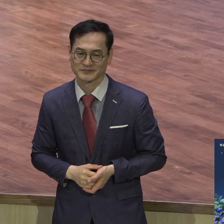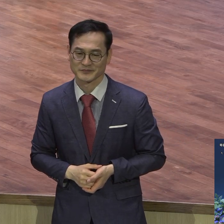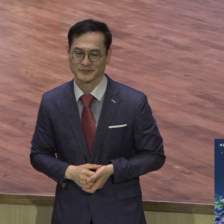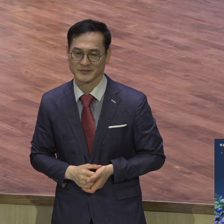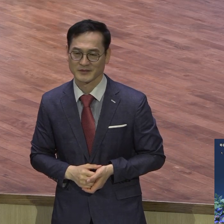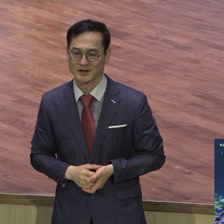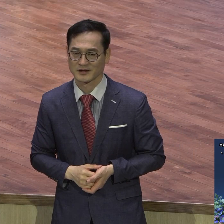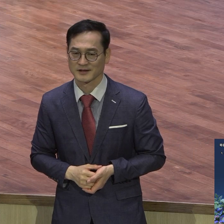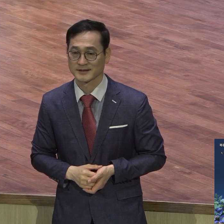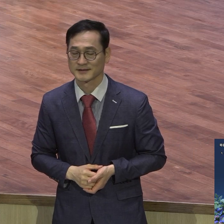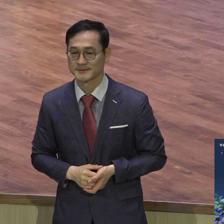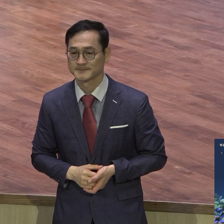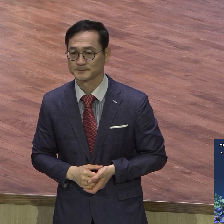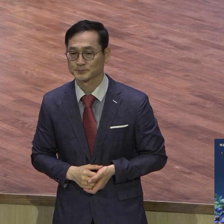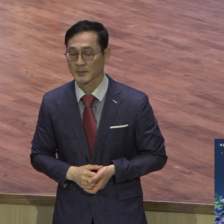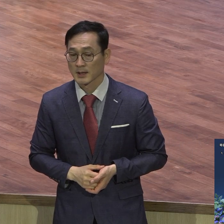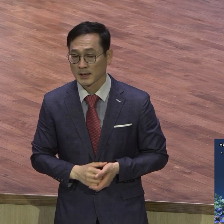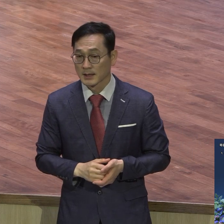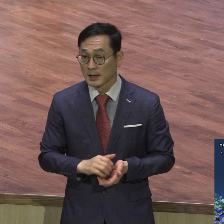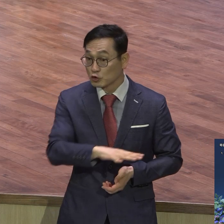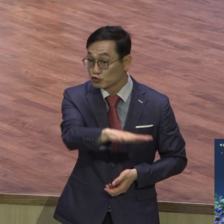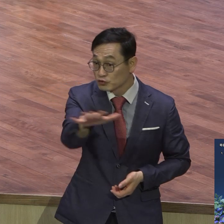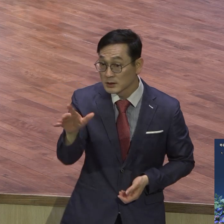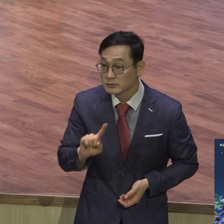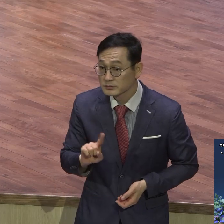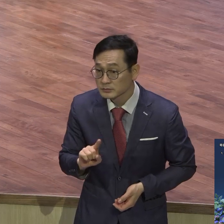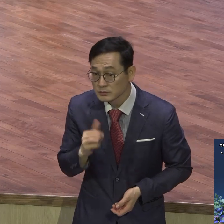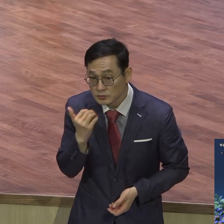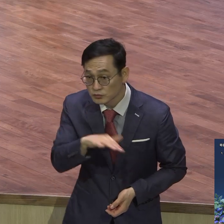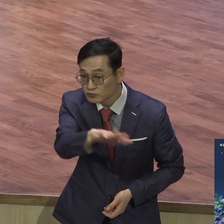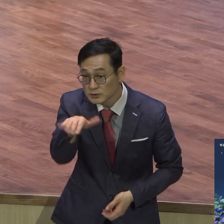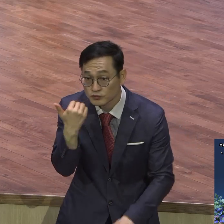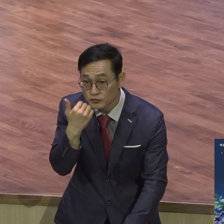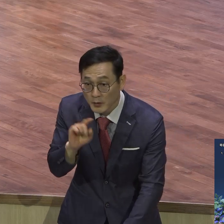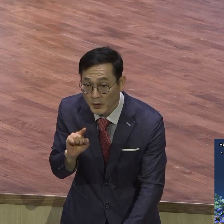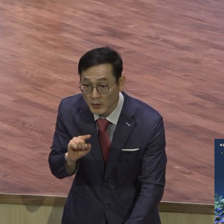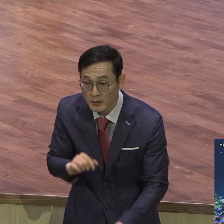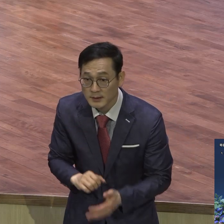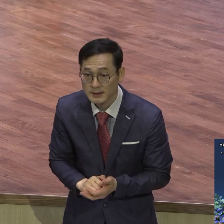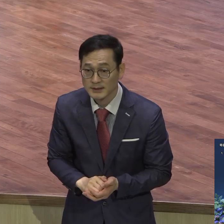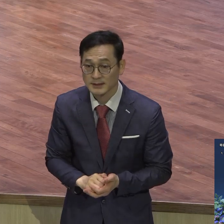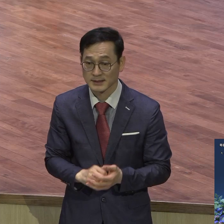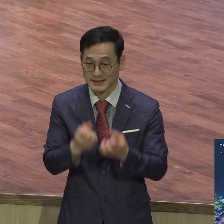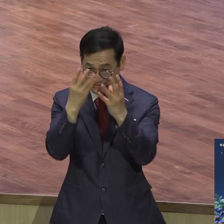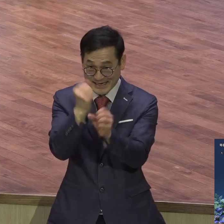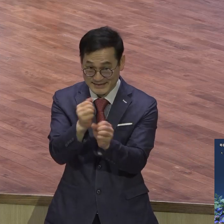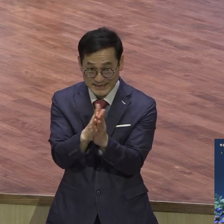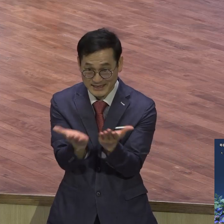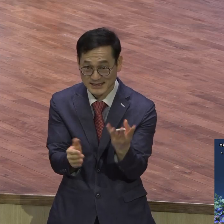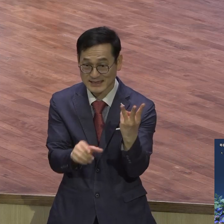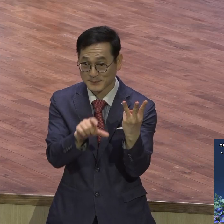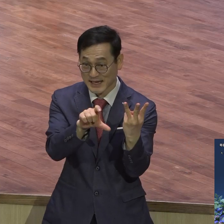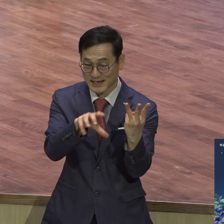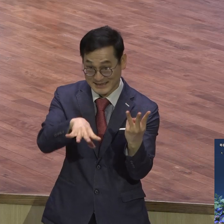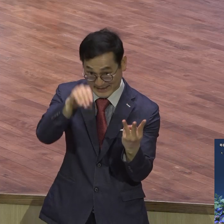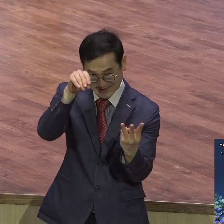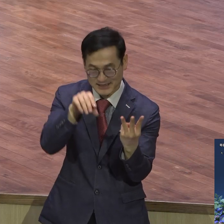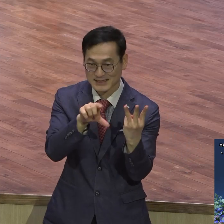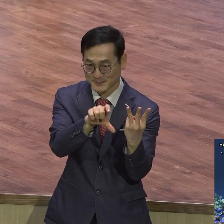사실 우리가 어떤 존재입니까 내가 어떤 존재입니까 장신삼정인에서 하나님 떠나 제 가운데 사단 종로로 사다가